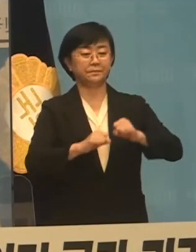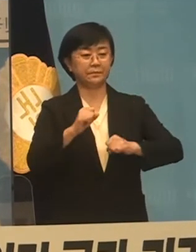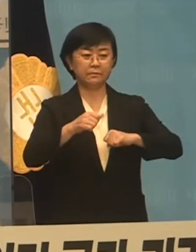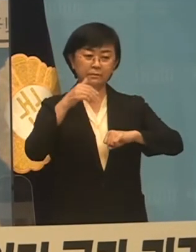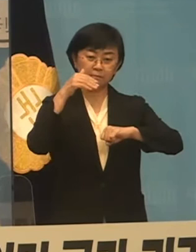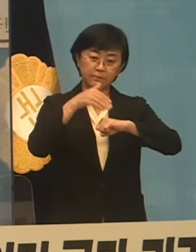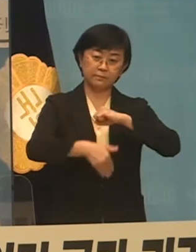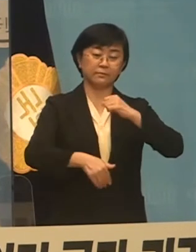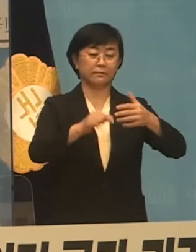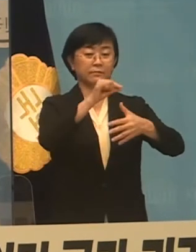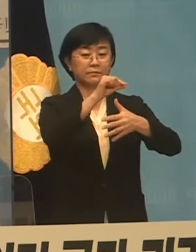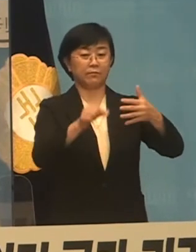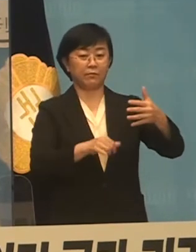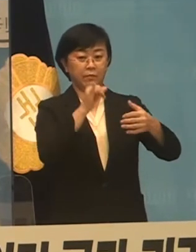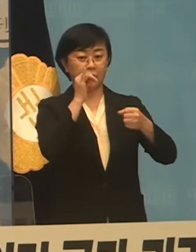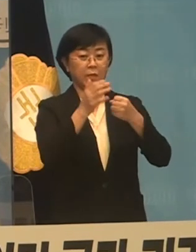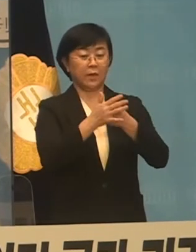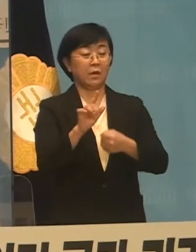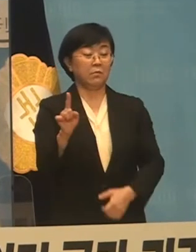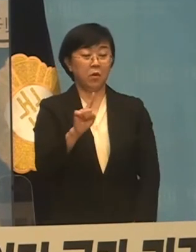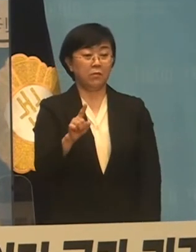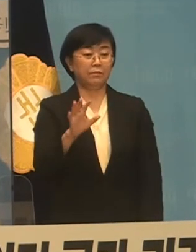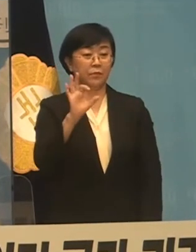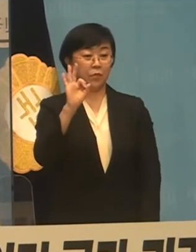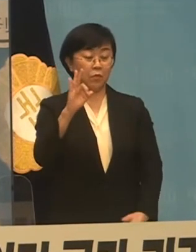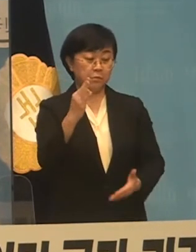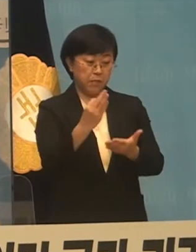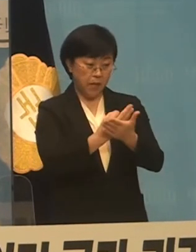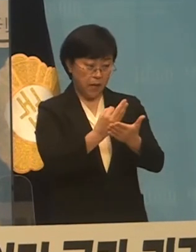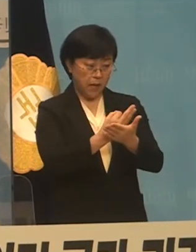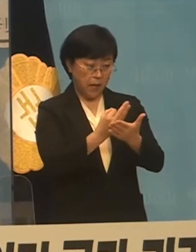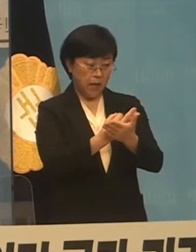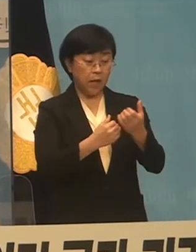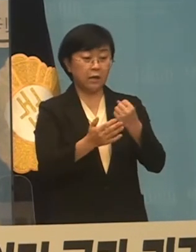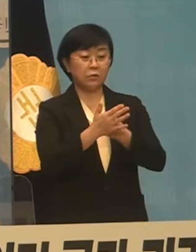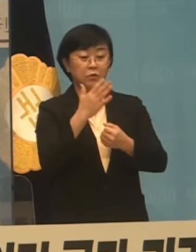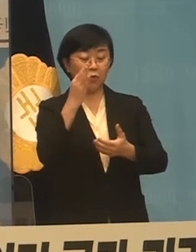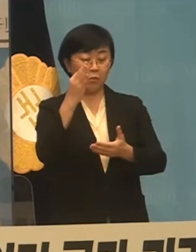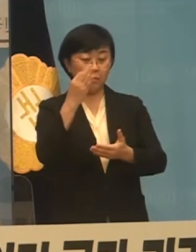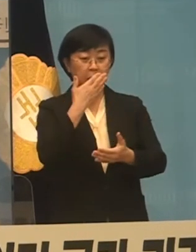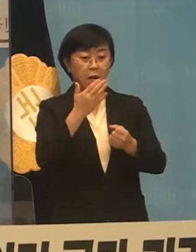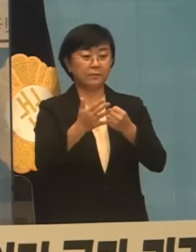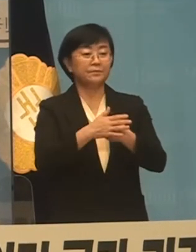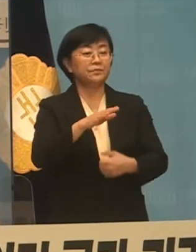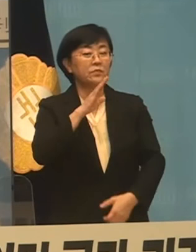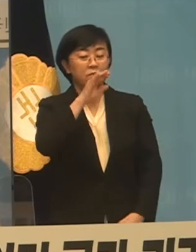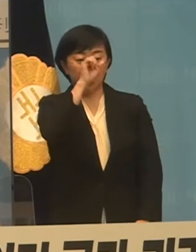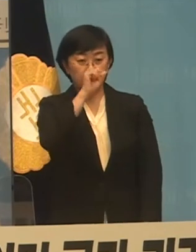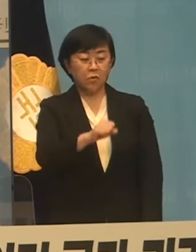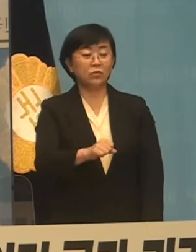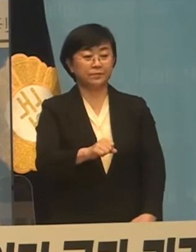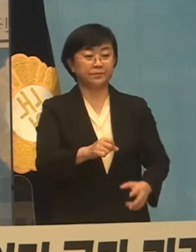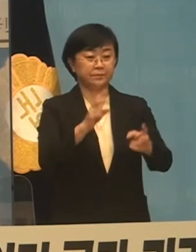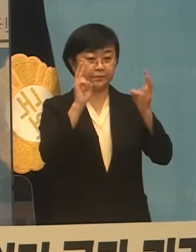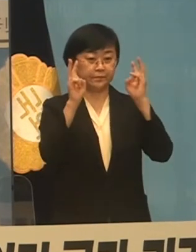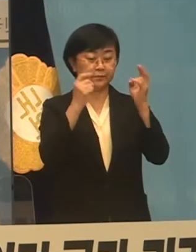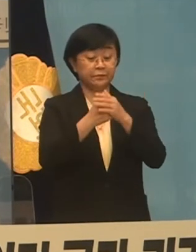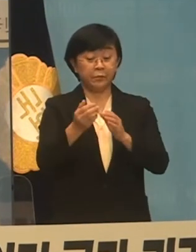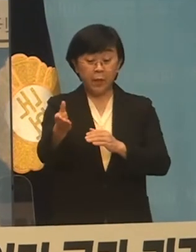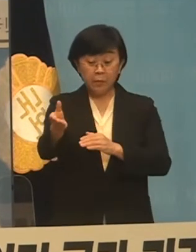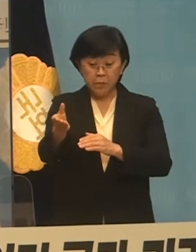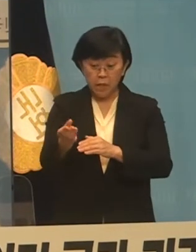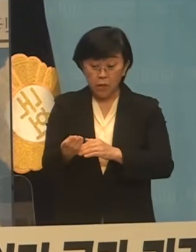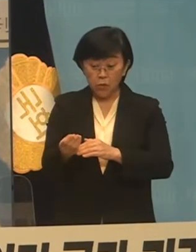패턴이 있습니다. 우선 돈이 되는 알짜 기업을 고릅니다. 물론 자기 돈보다는 대부분 빌린